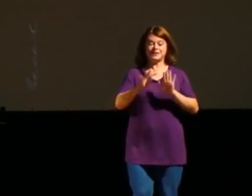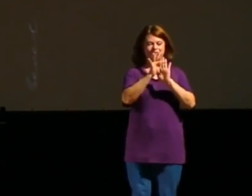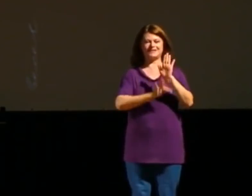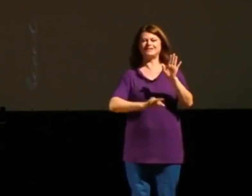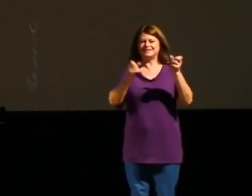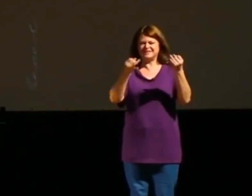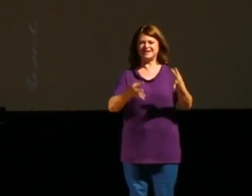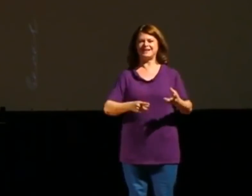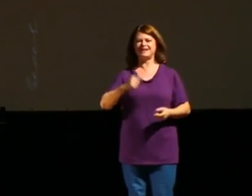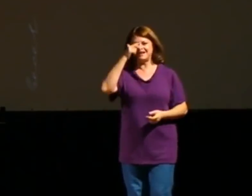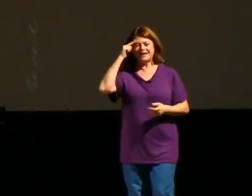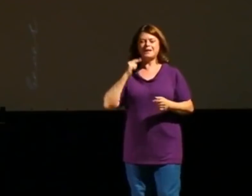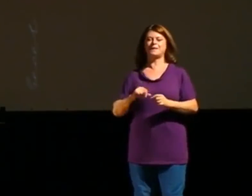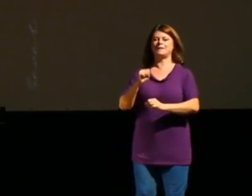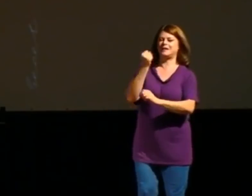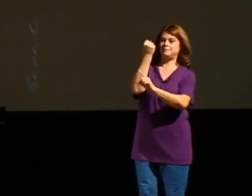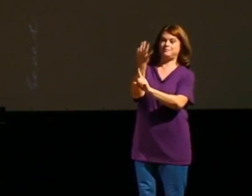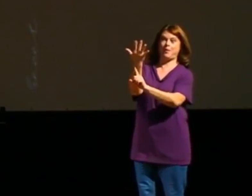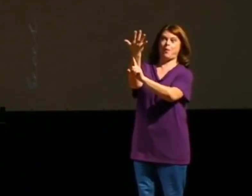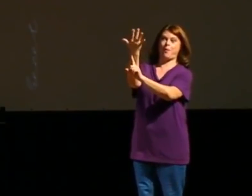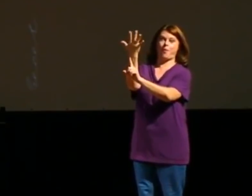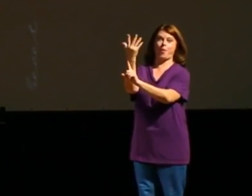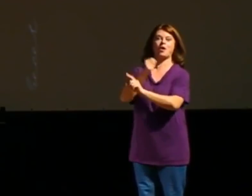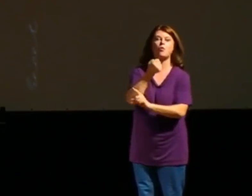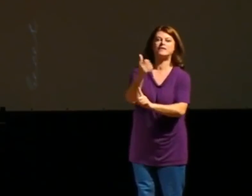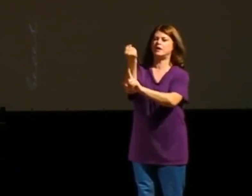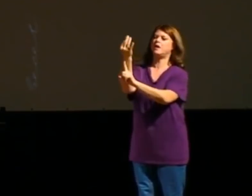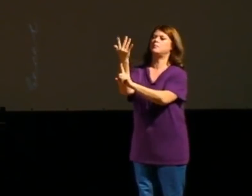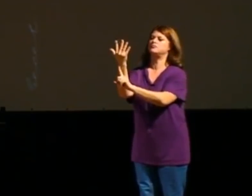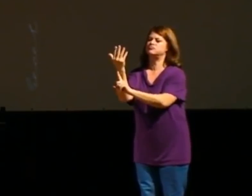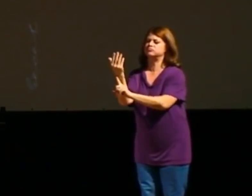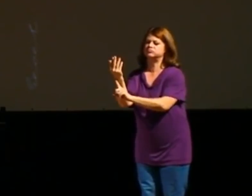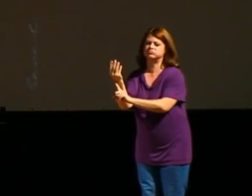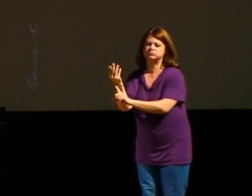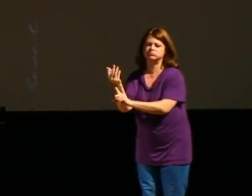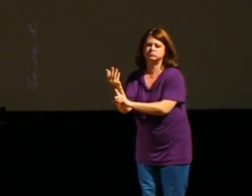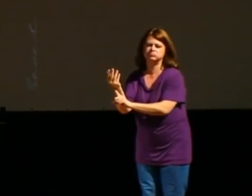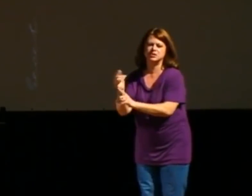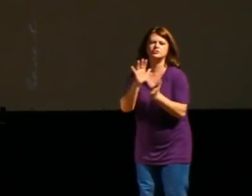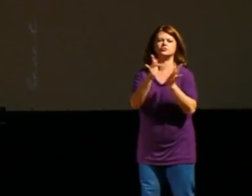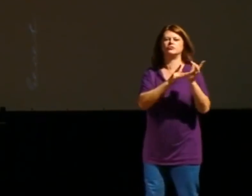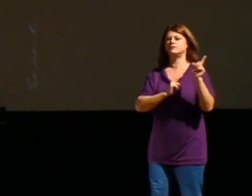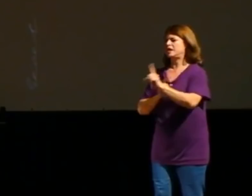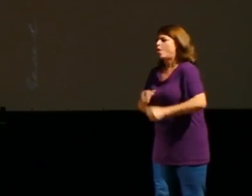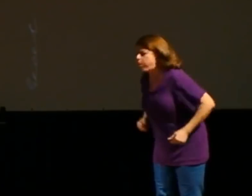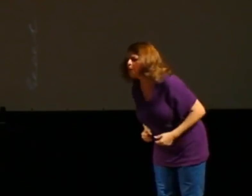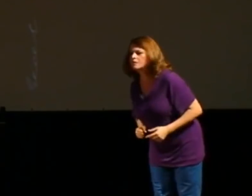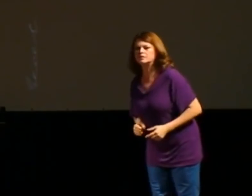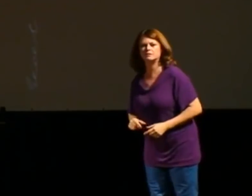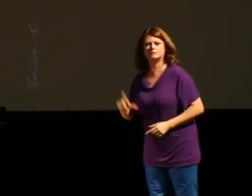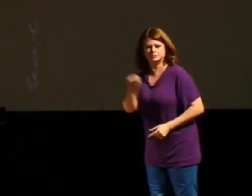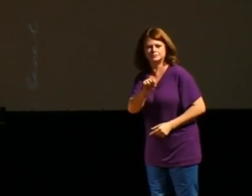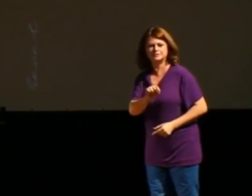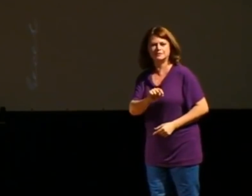não apagarás o pavio fumegante. Nosso Deus é um Deus compassivo, ele é cheio de compaixão, e ele tira aquele moço à parte como se